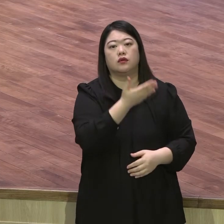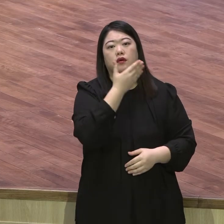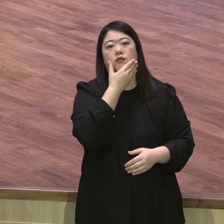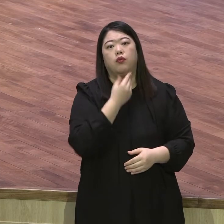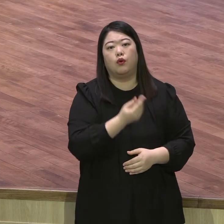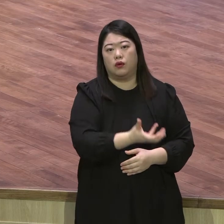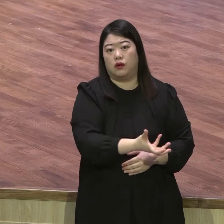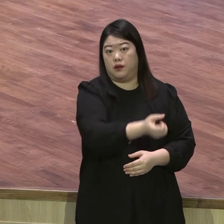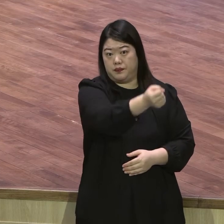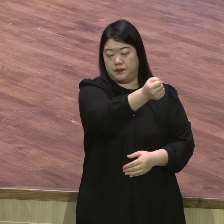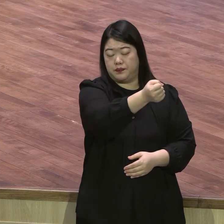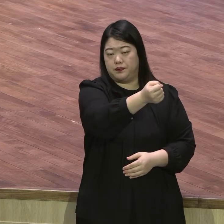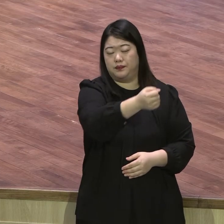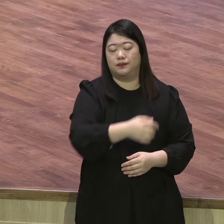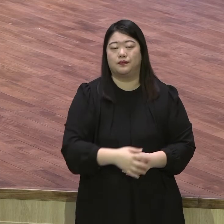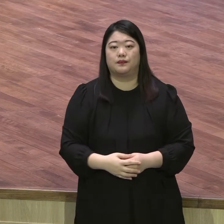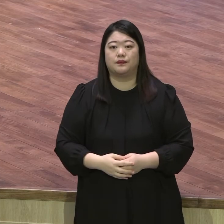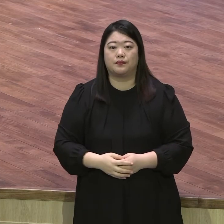있나니